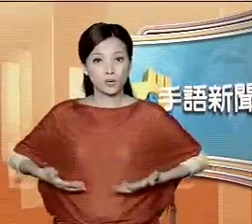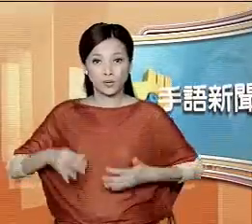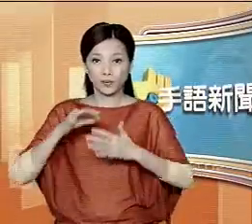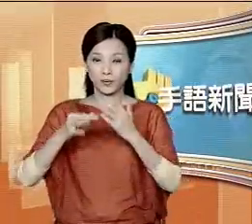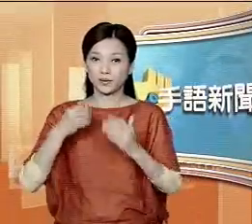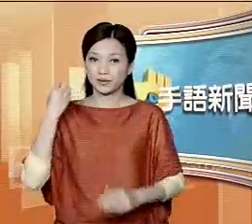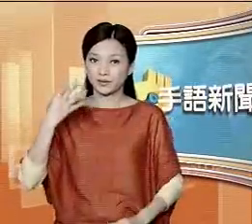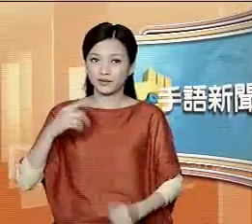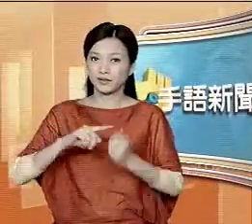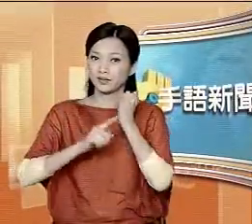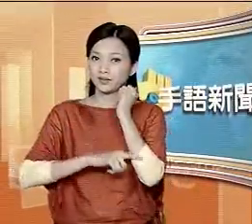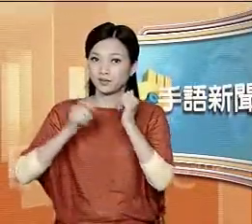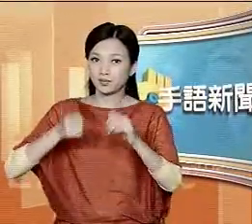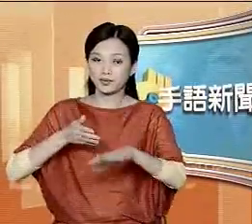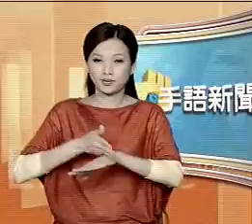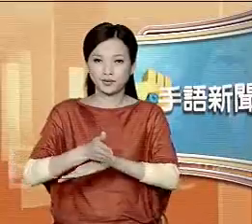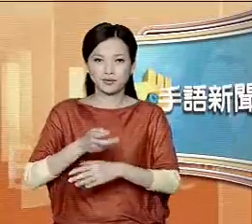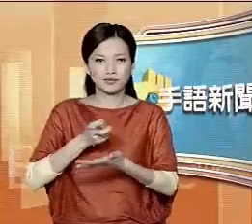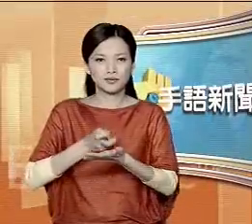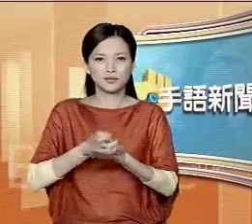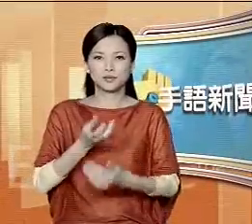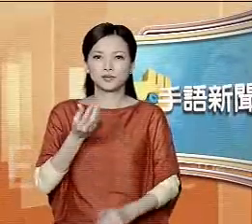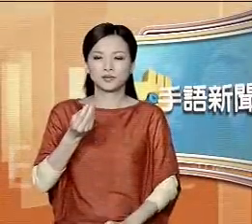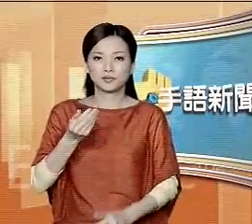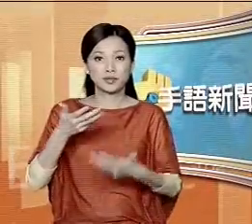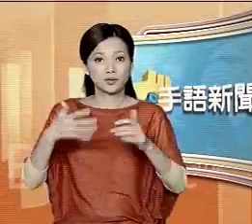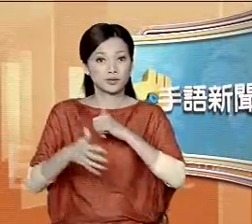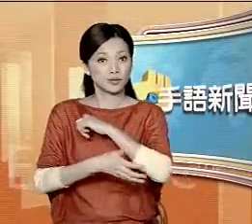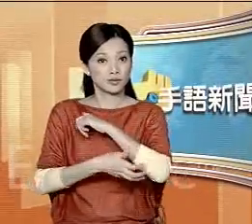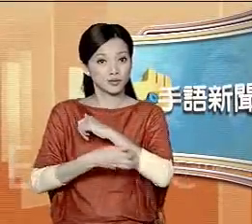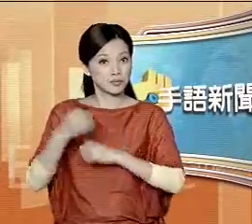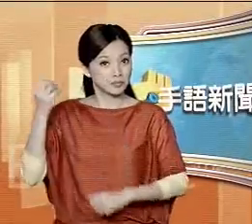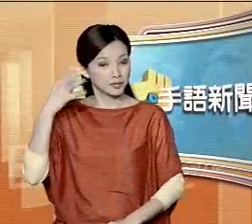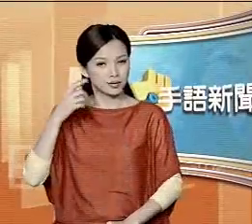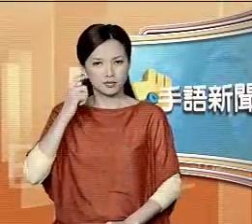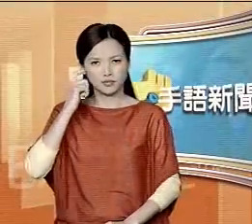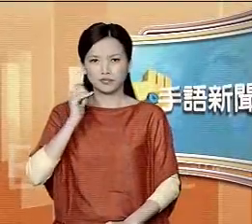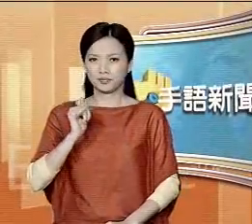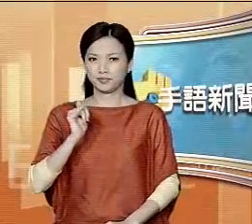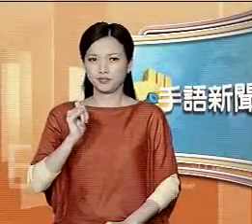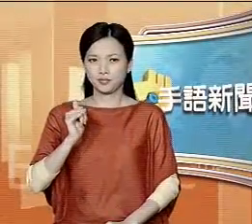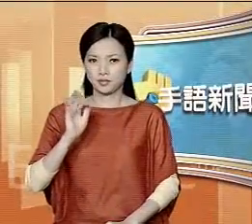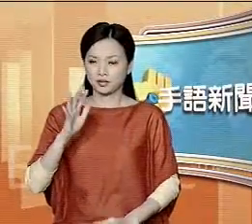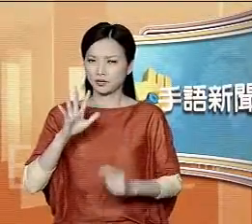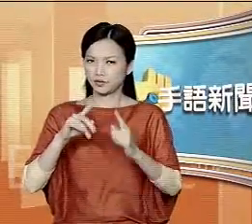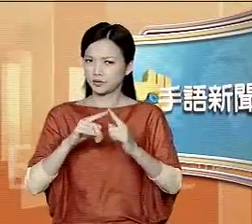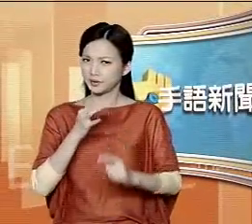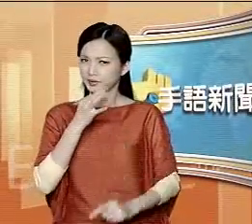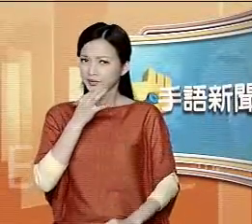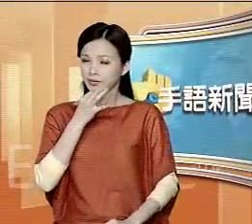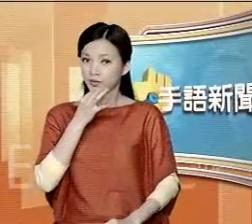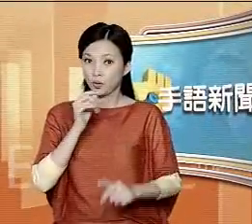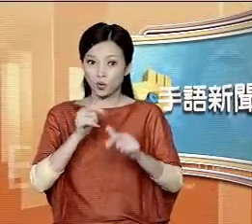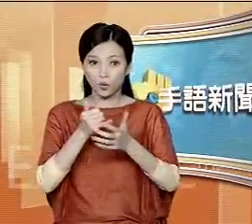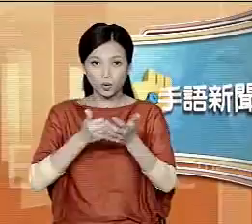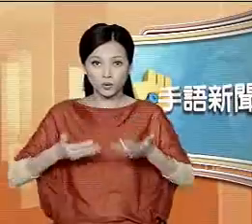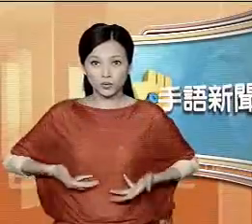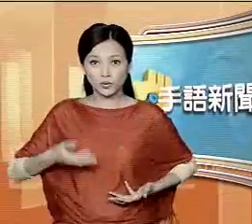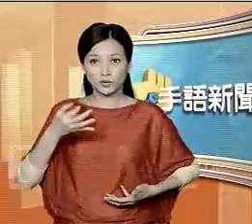新通过的退休规定比以前还要有弹性，虽然对很多劳工来说是个好消息，但是也有劳工担